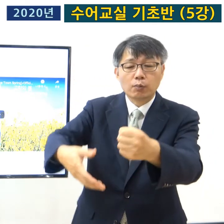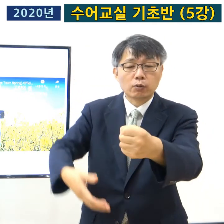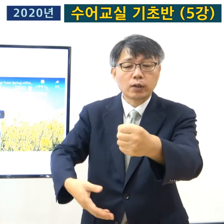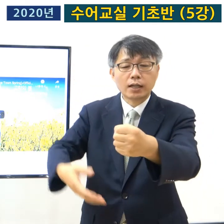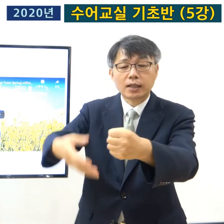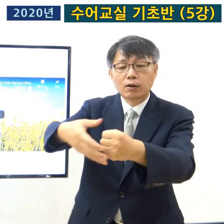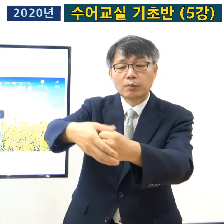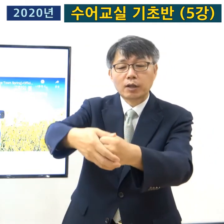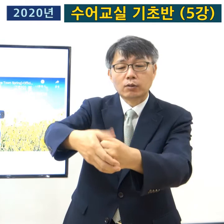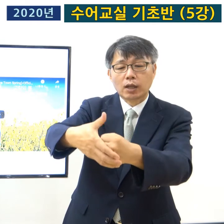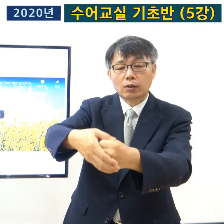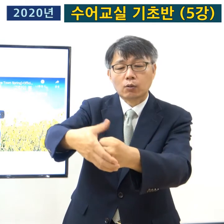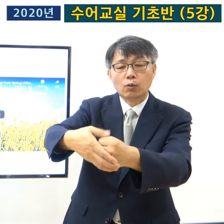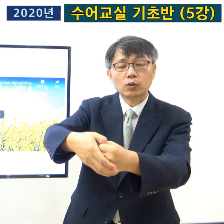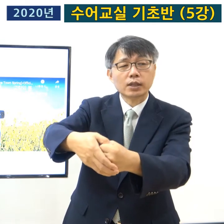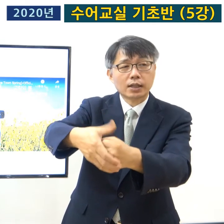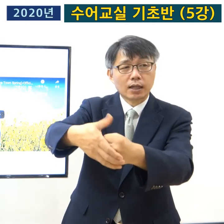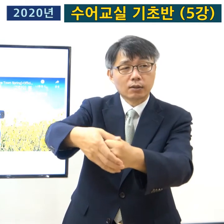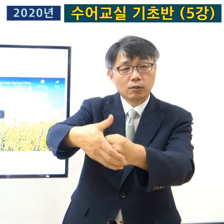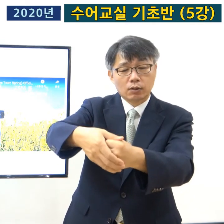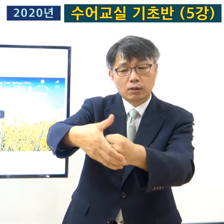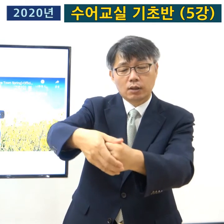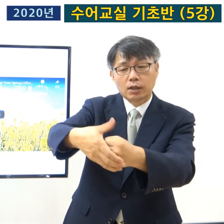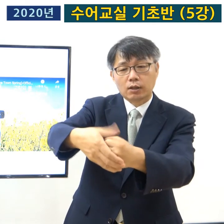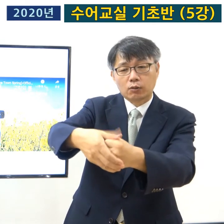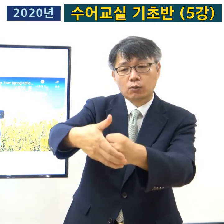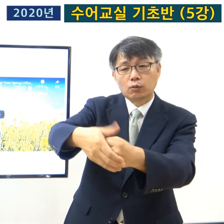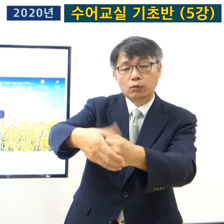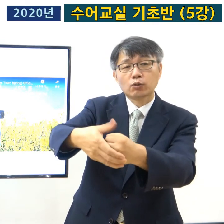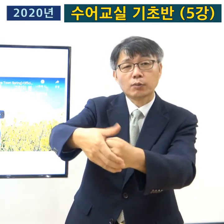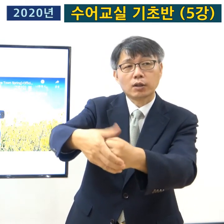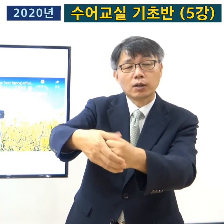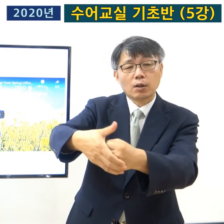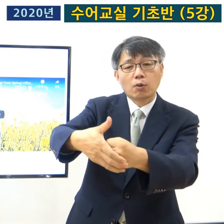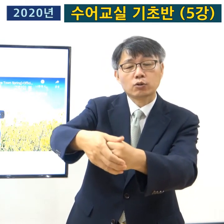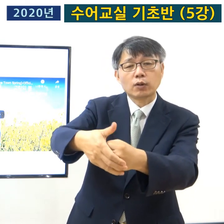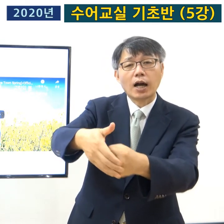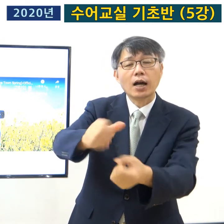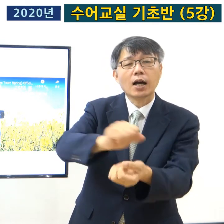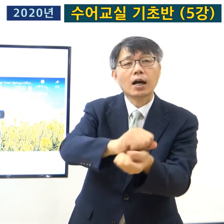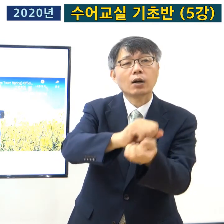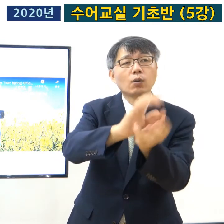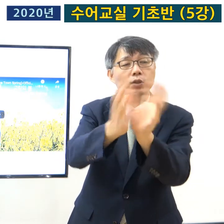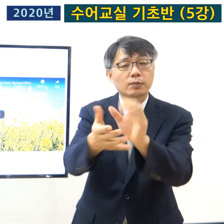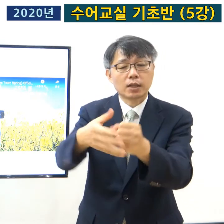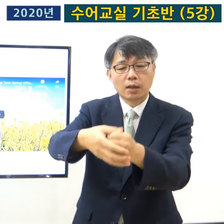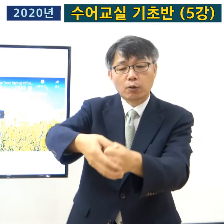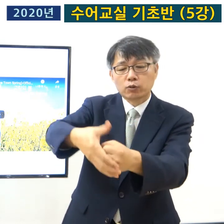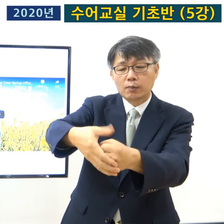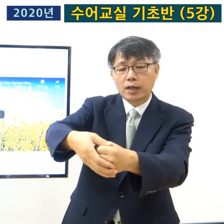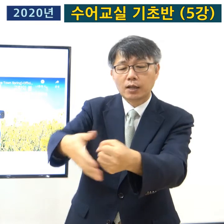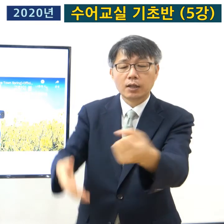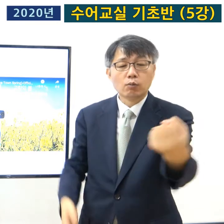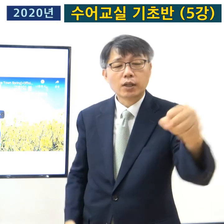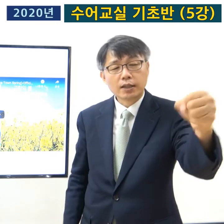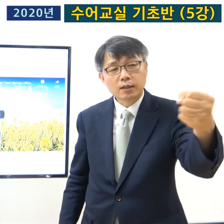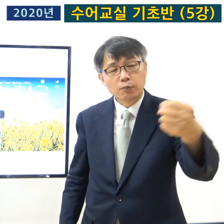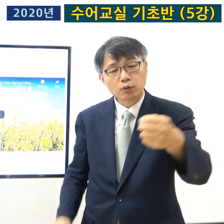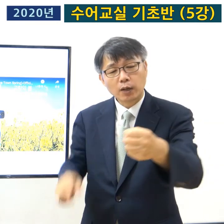복숭아가 있다고 하면 이렇게 꼭지가 이렇게 톡 누르면 복숭아 꽃입니다. 이게 복숭아입니다. 우리 예전에 복숭아